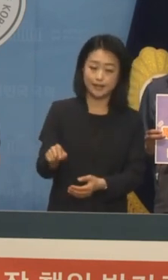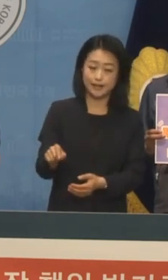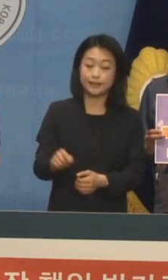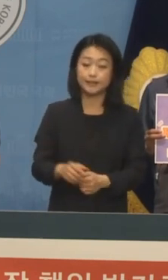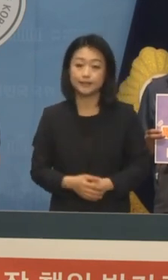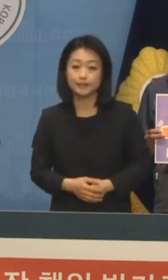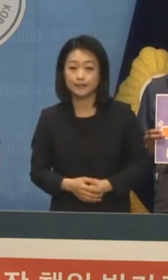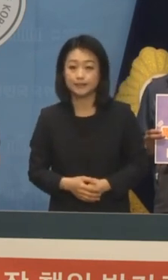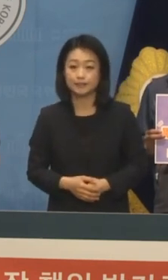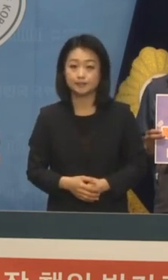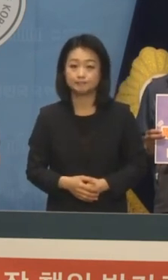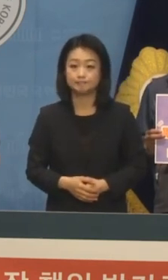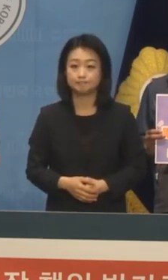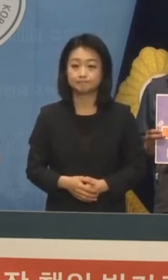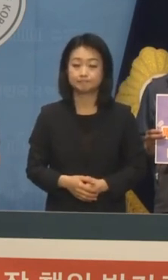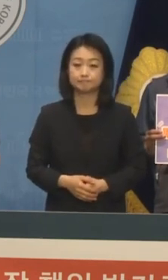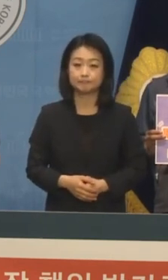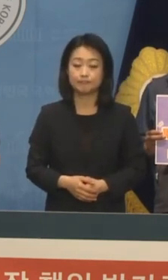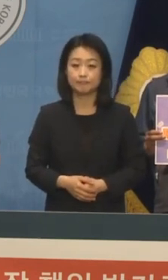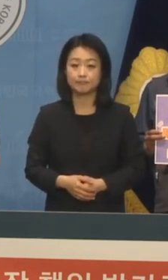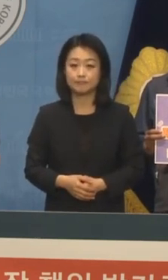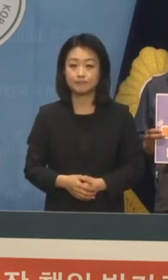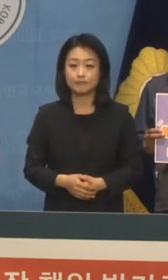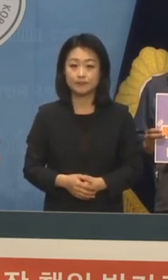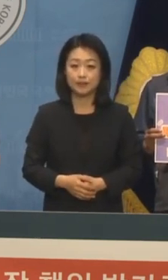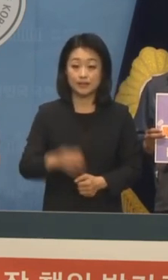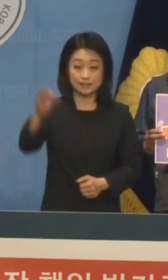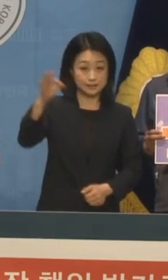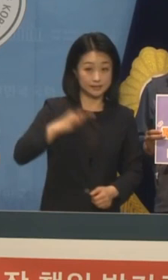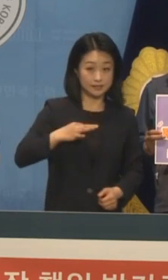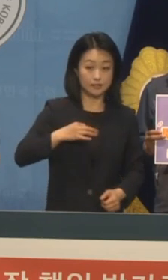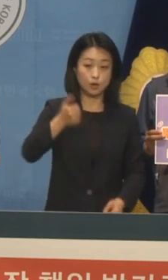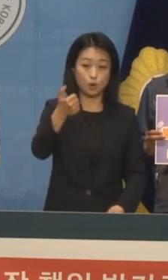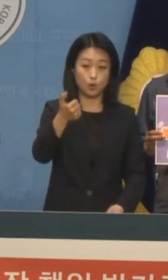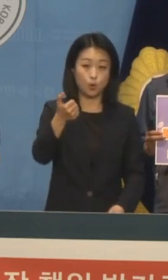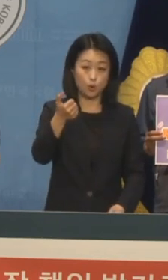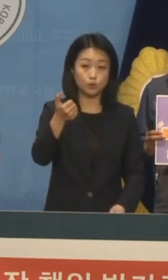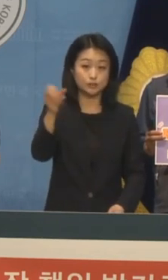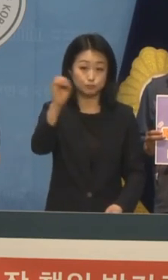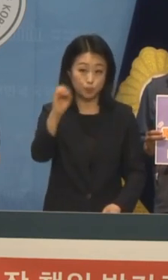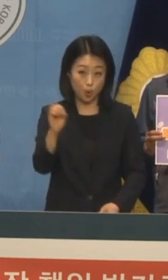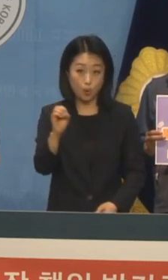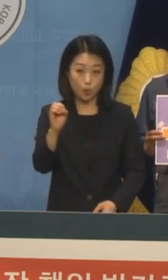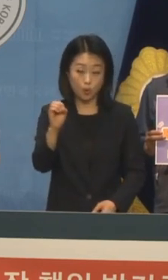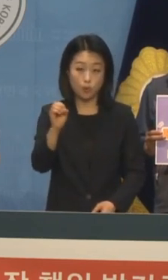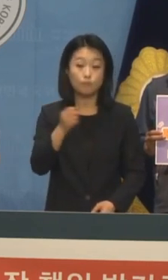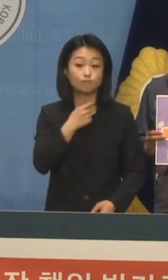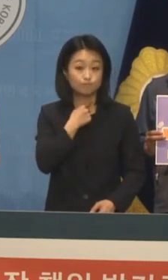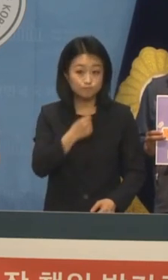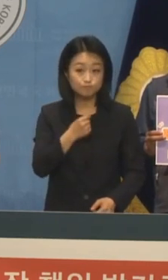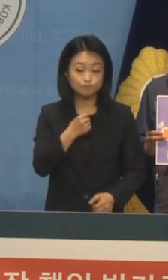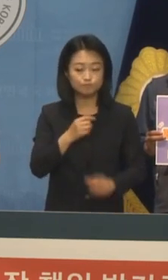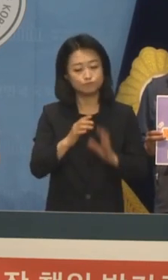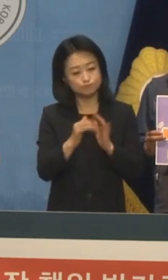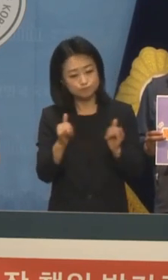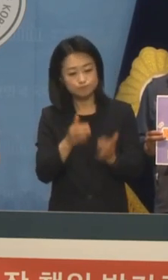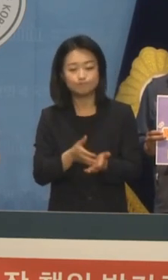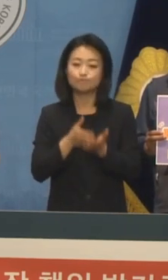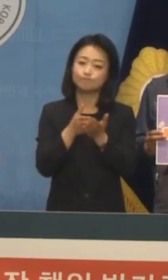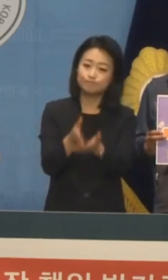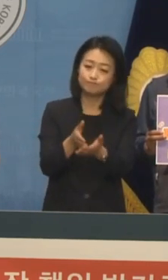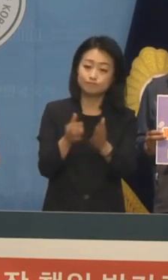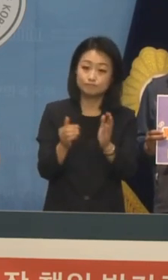양당의 현실이기도 합니다. 50% 소득 보장이라고 하는 시민 공론화 과정을 통해서 도출된